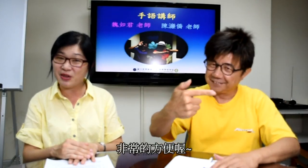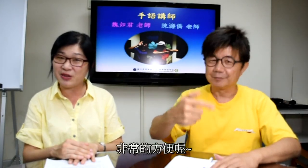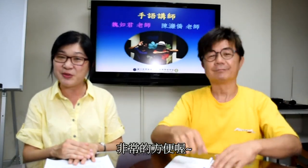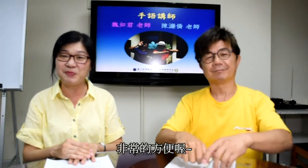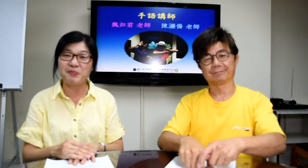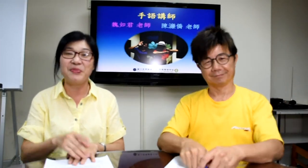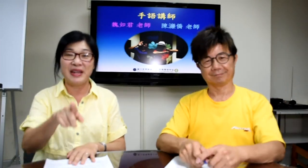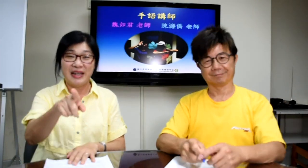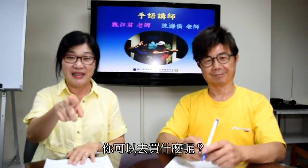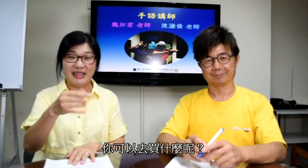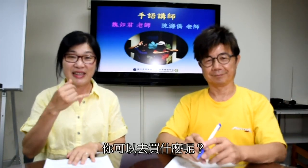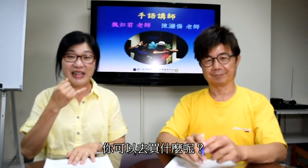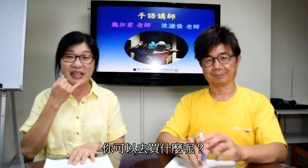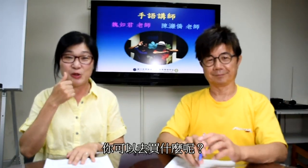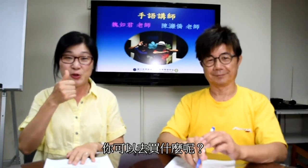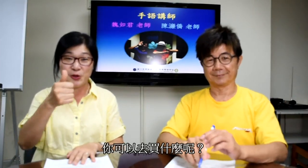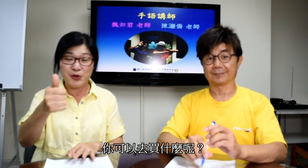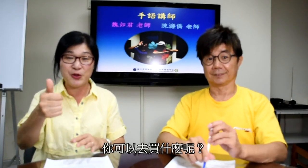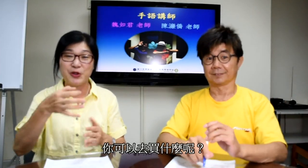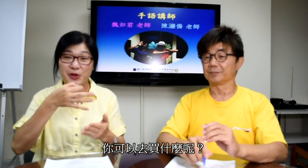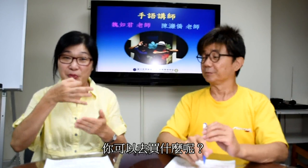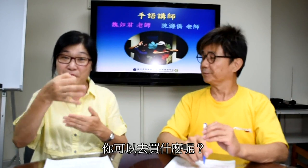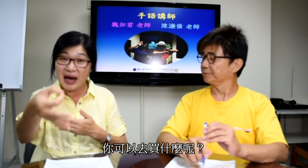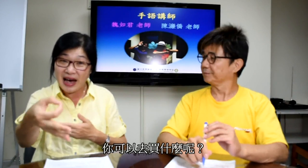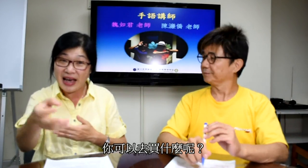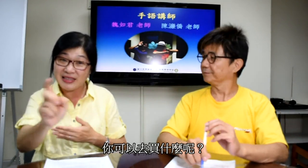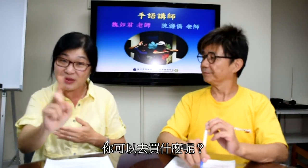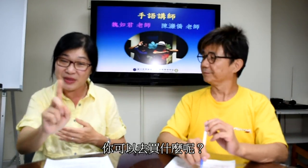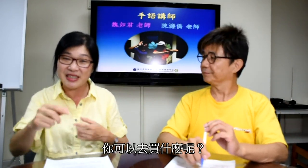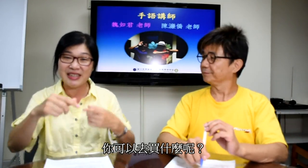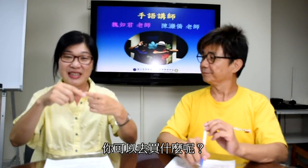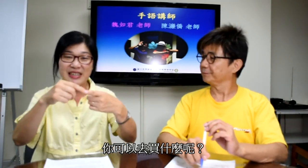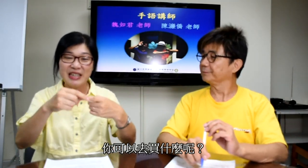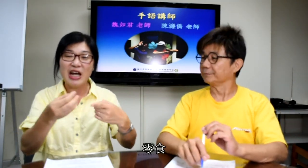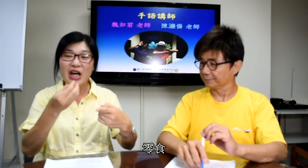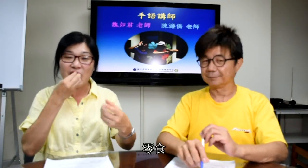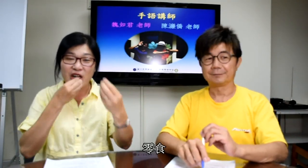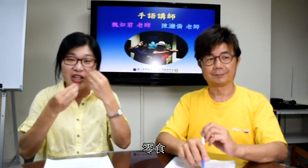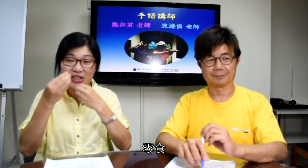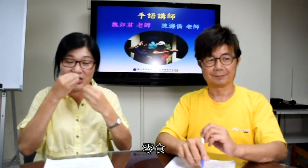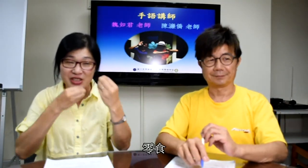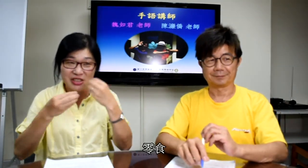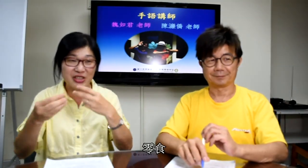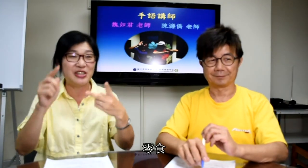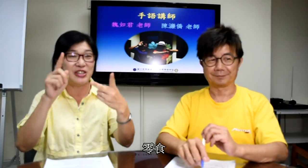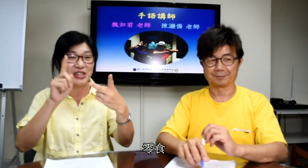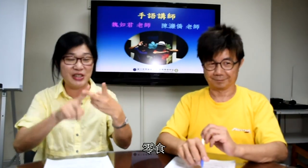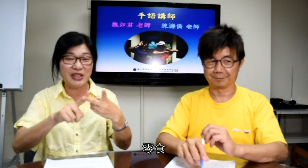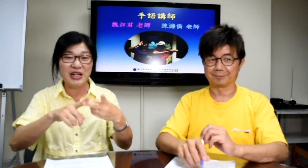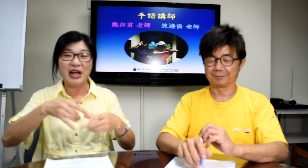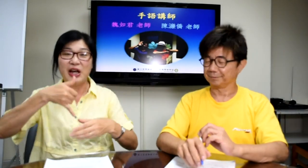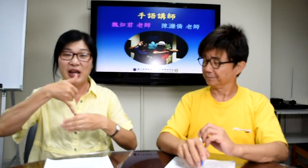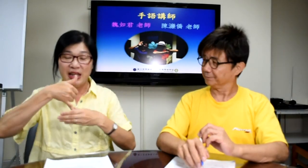哦。你可以去买什么呢？零食、